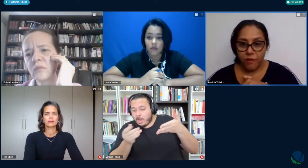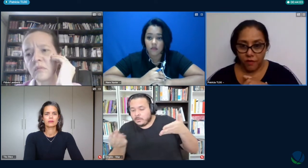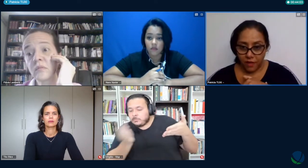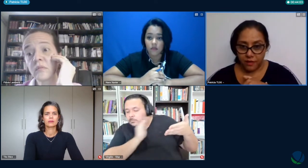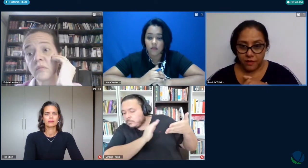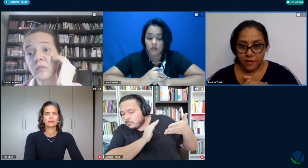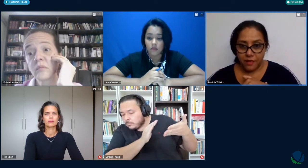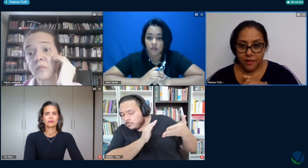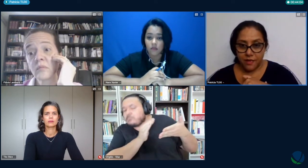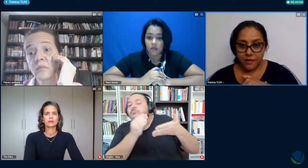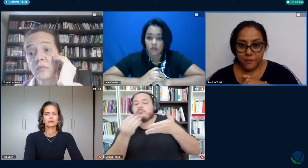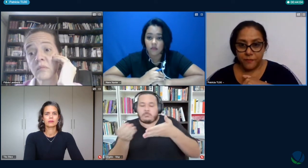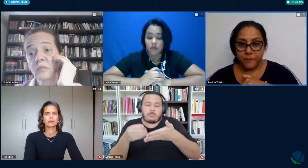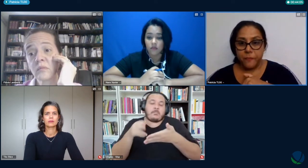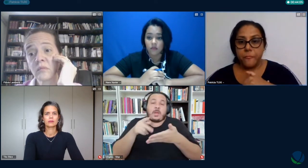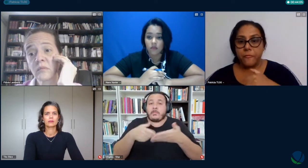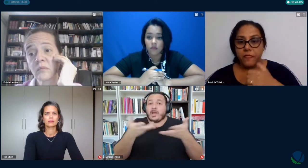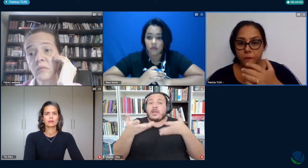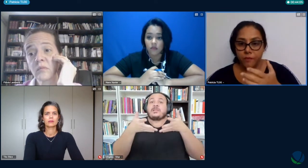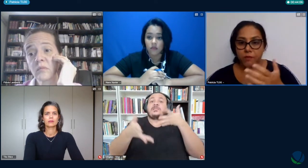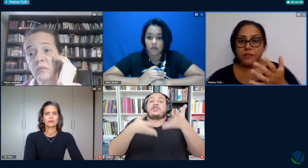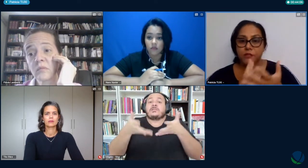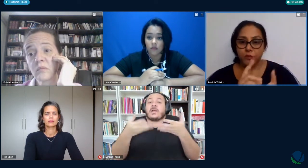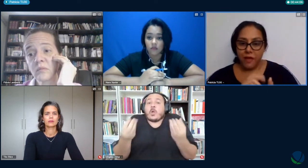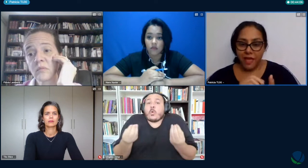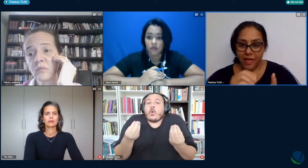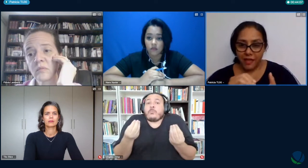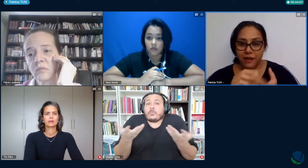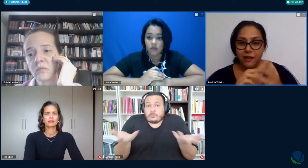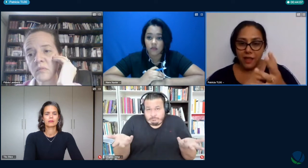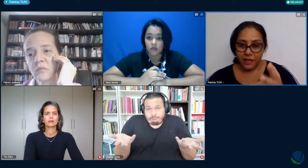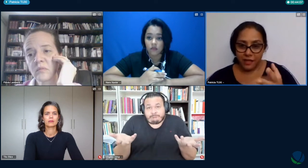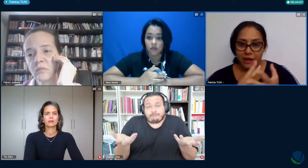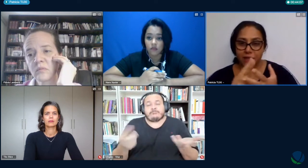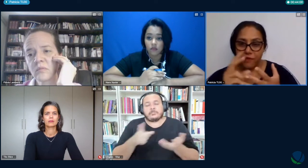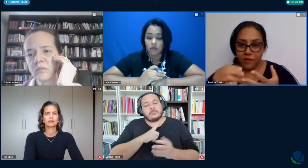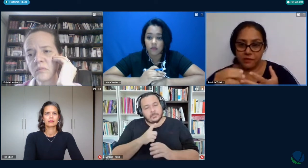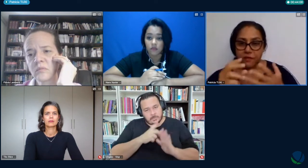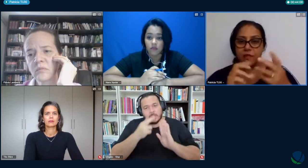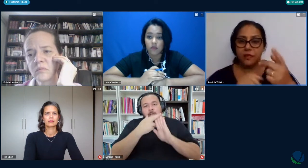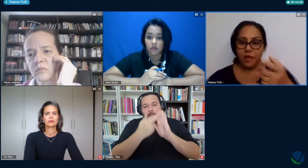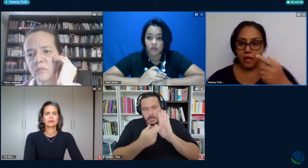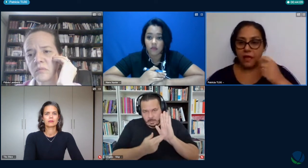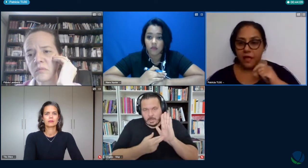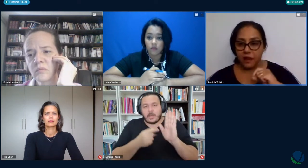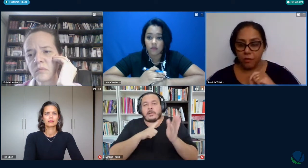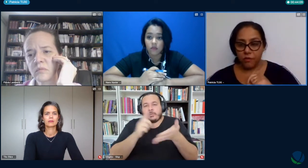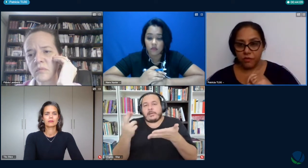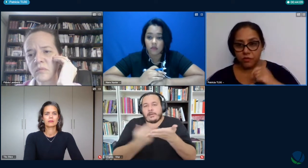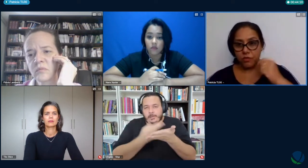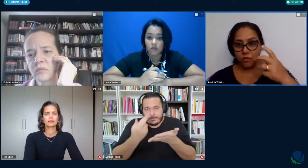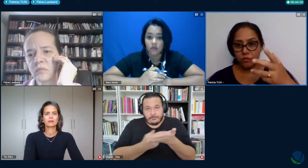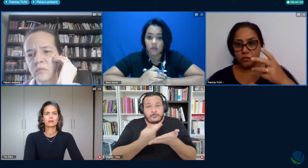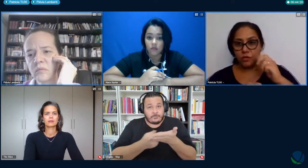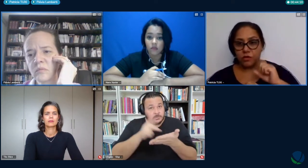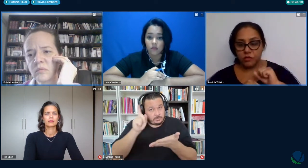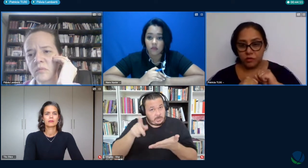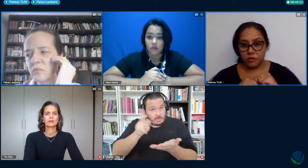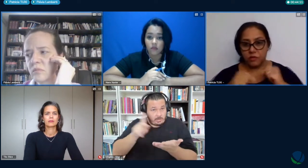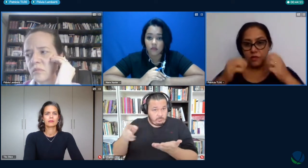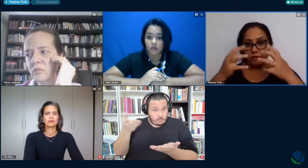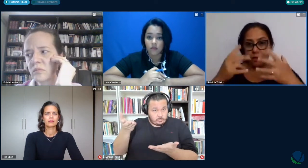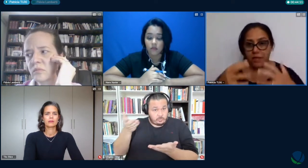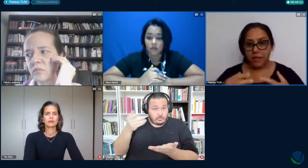sinais. Como é feita? Então, existe uma regra, né, que está na revista, que é a regra que o professor